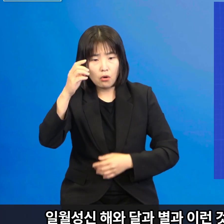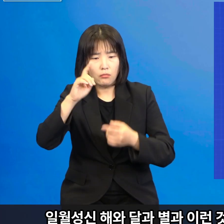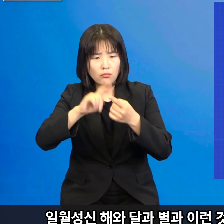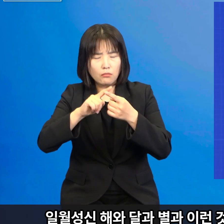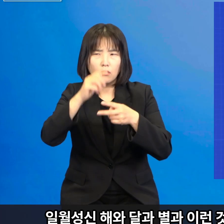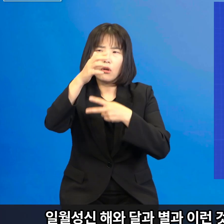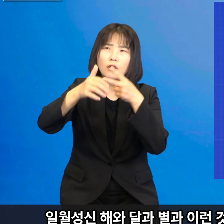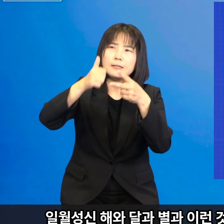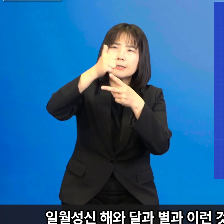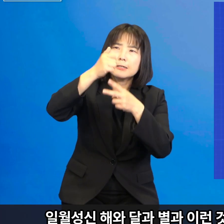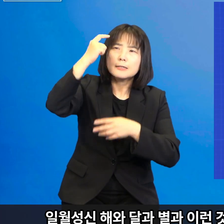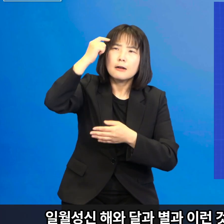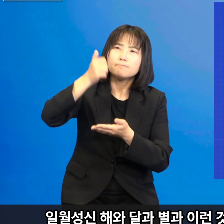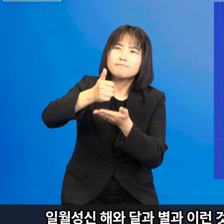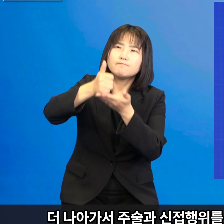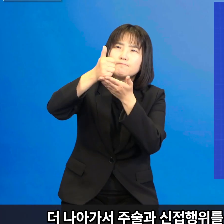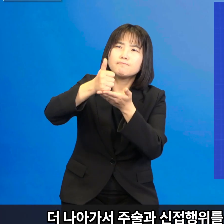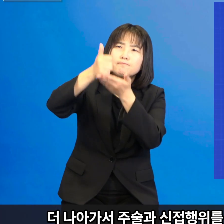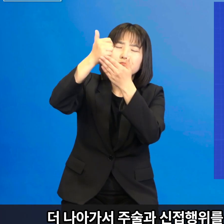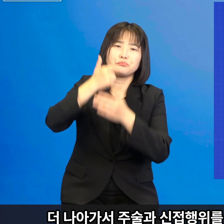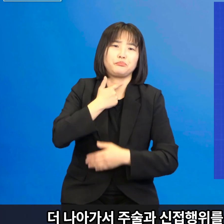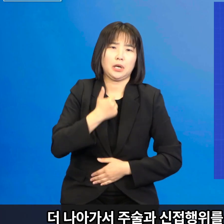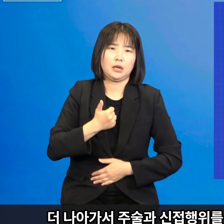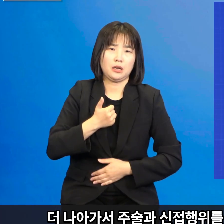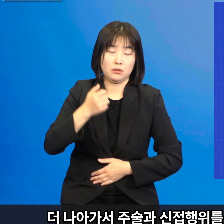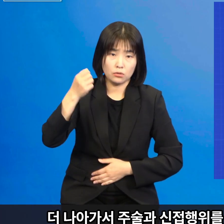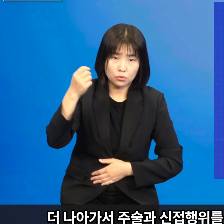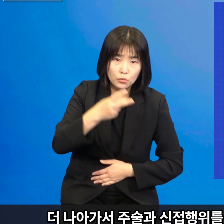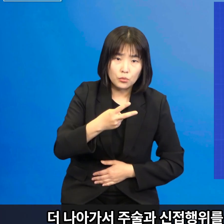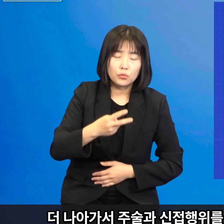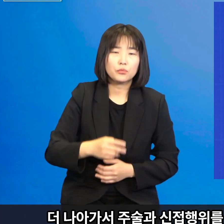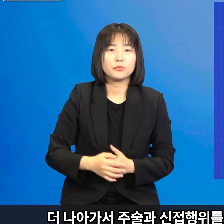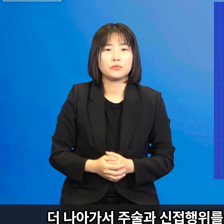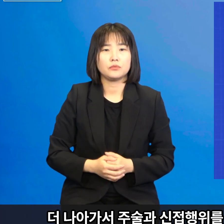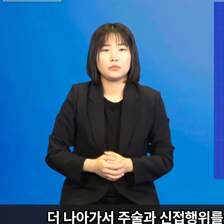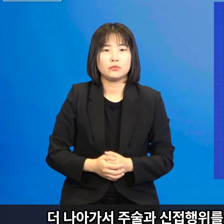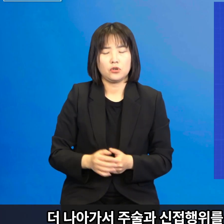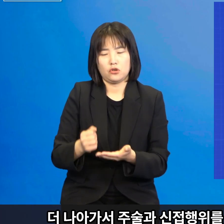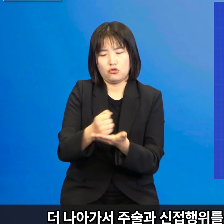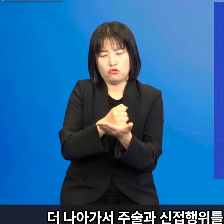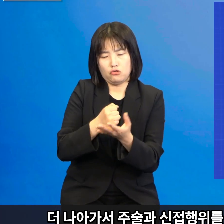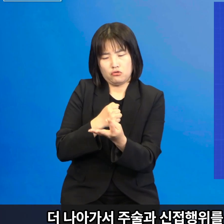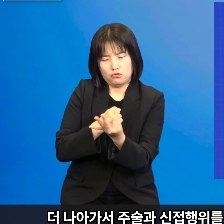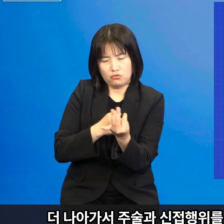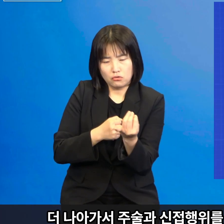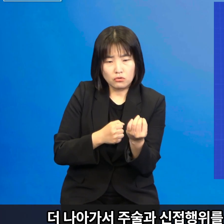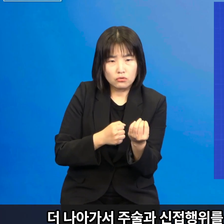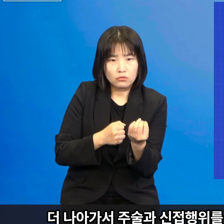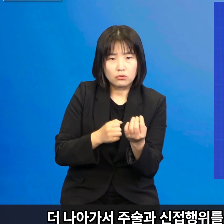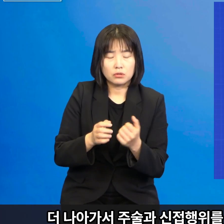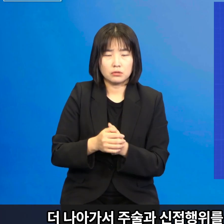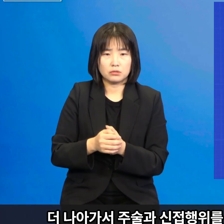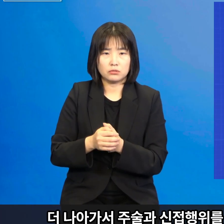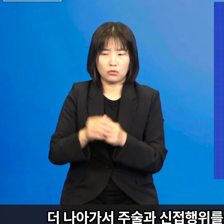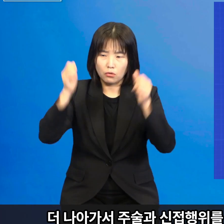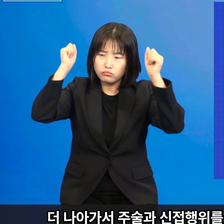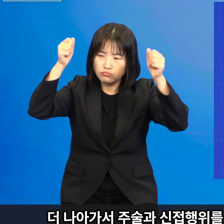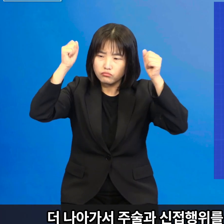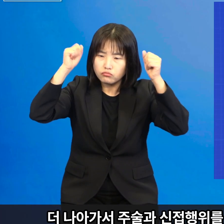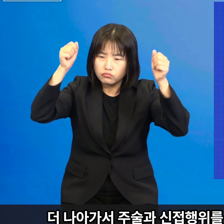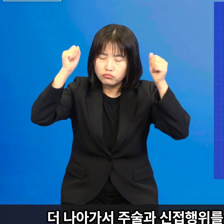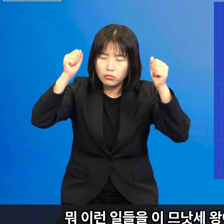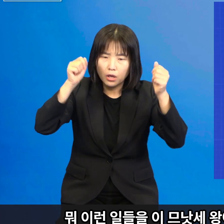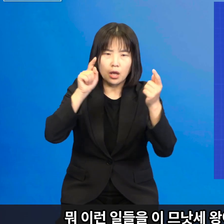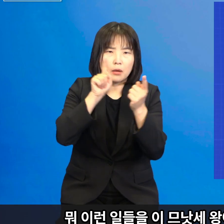것들을 신으로 여겨서 섬기는 거죠. 더 나아가서 주술과 신접 행위를 해서 점을 치고